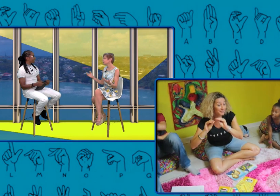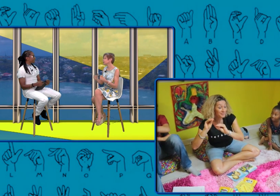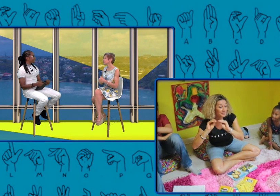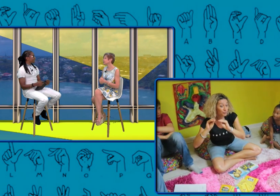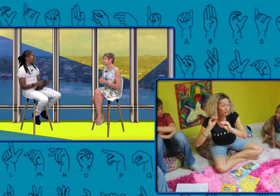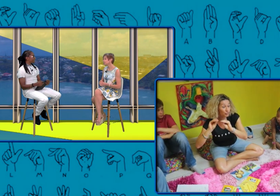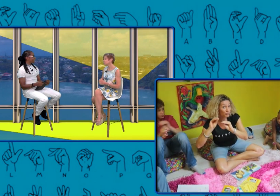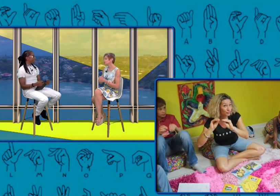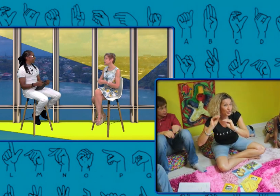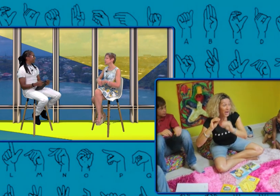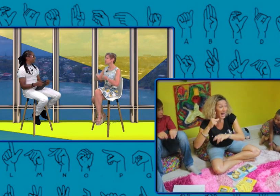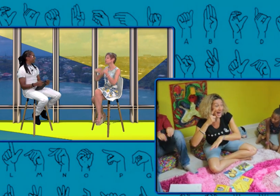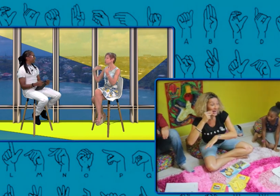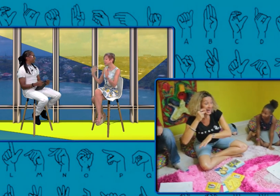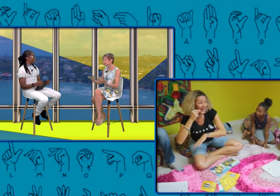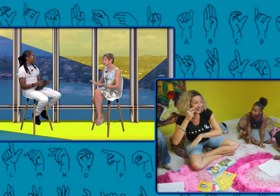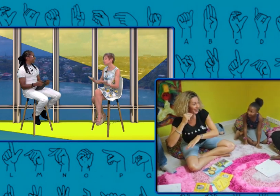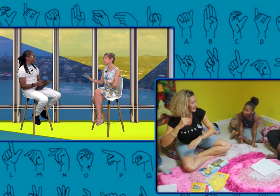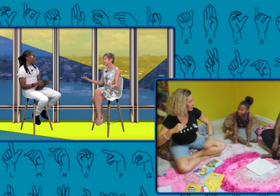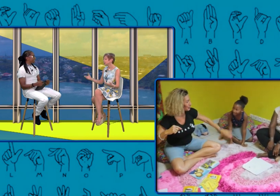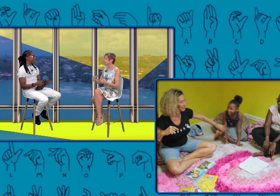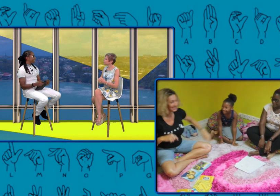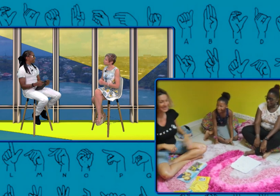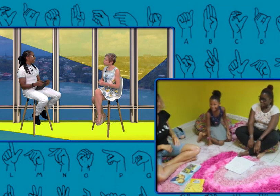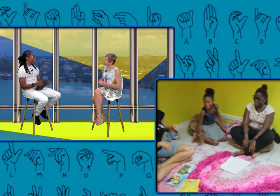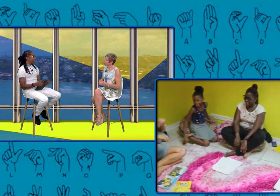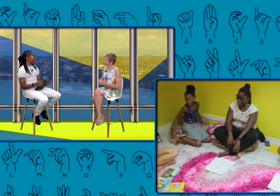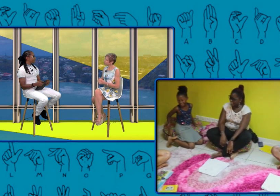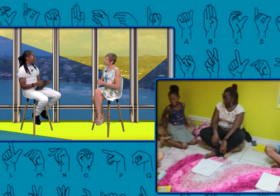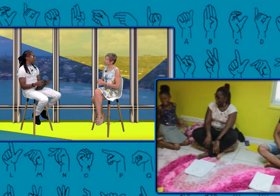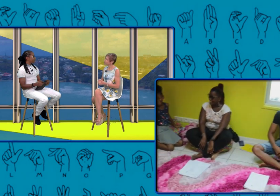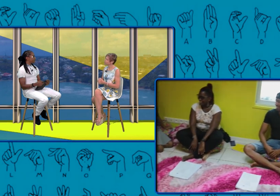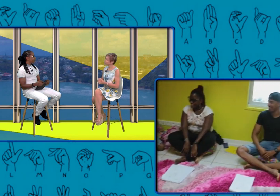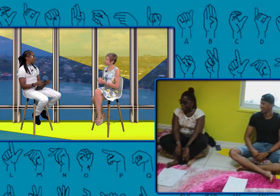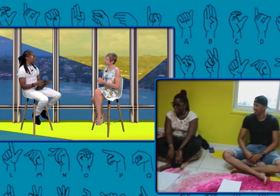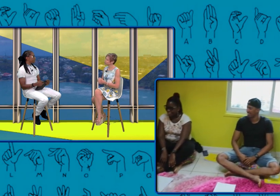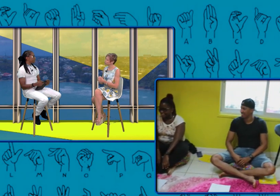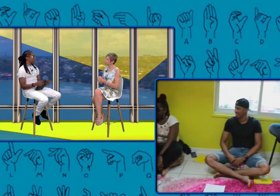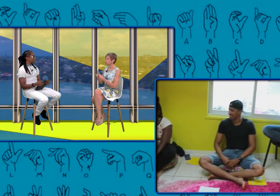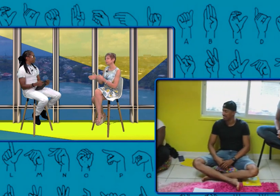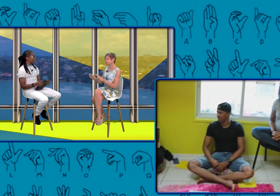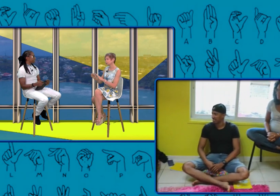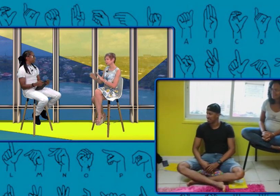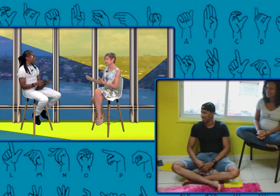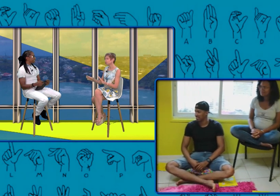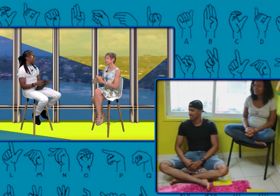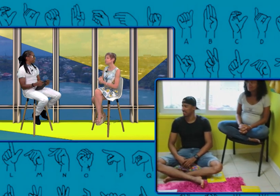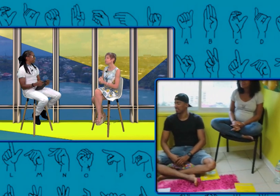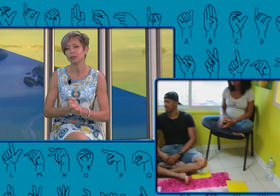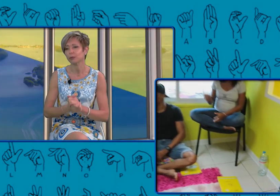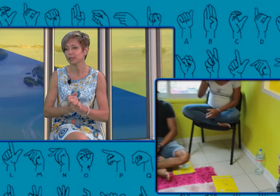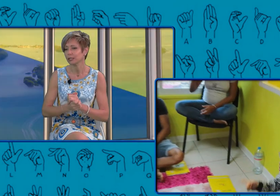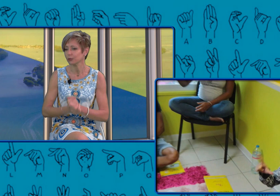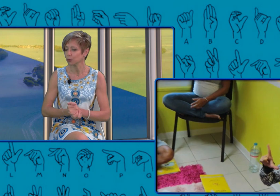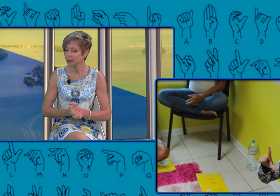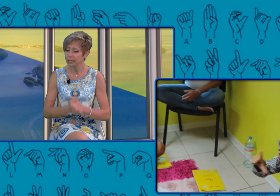de 2005, elle a aidé, puisqu'il y a vraiment cette obligation d'emploi des personnes en situation de handicap, mais je pense qu'au-delà de l'obligation, ce n pas du tout ça qu'il faut